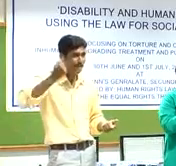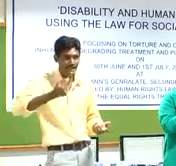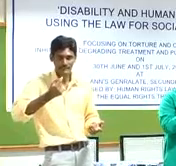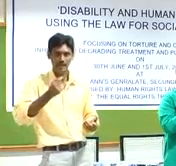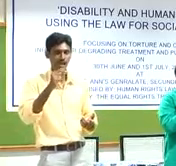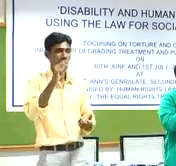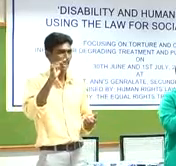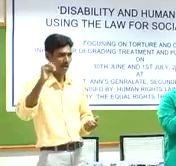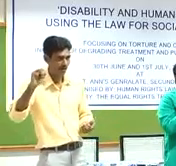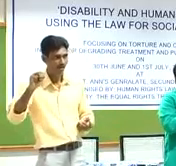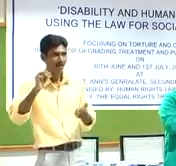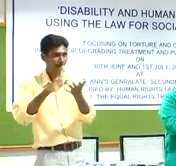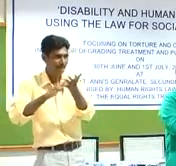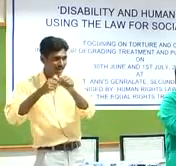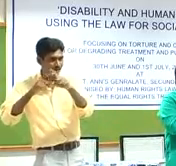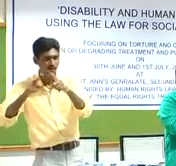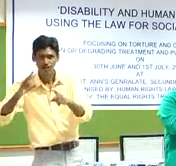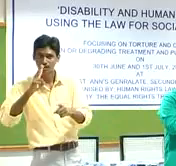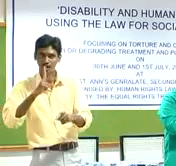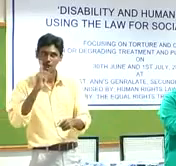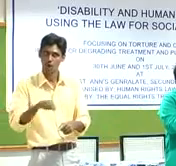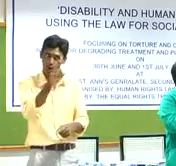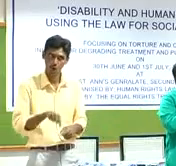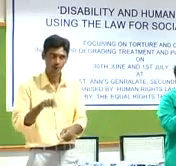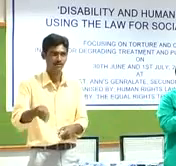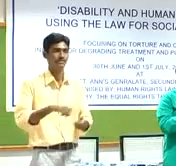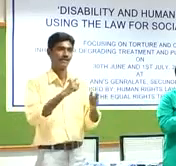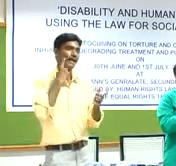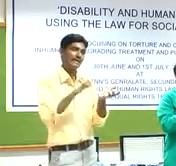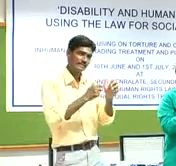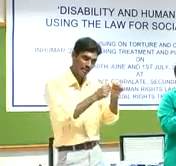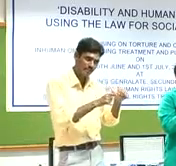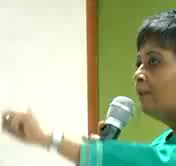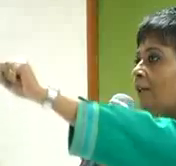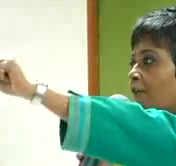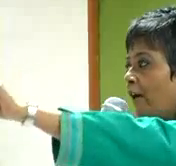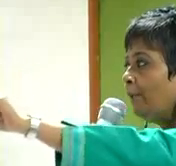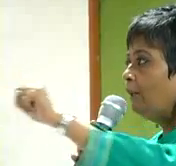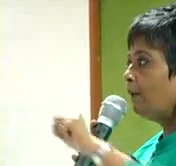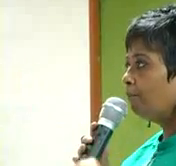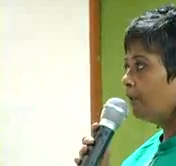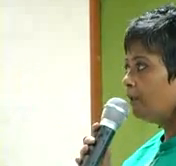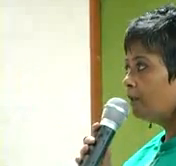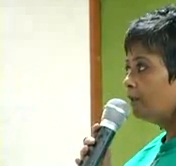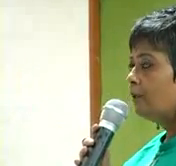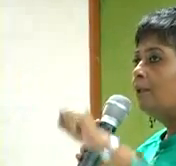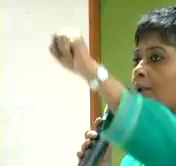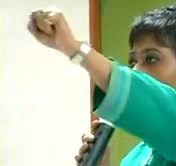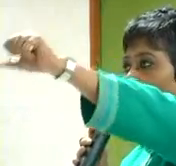रिटार्डेशन नहीं कहेंगे, उसको इंटेलेक्चुअल डिसेबिलिटी कहेंगे। और हम लोग मेंटली फैमिली